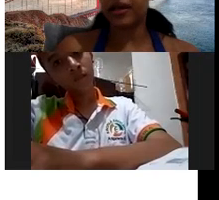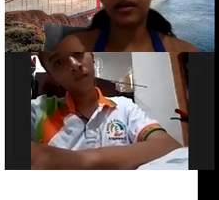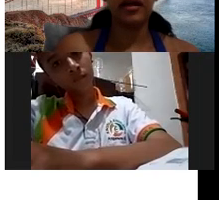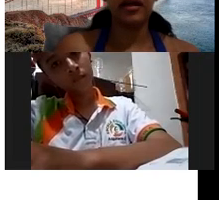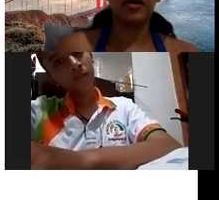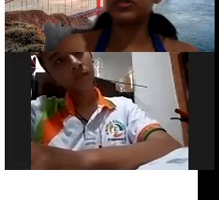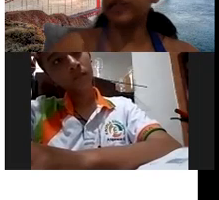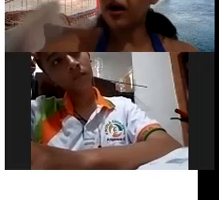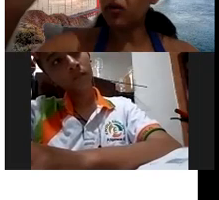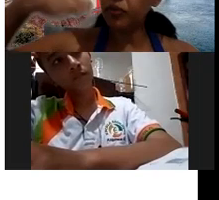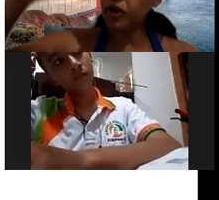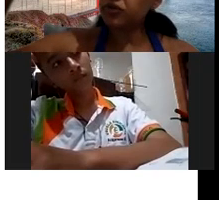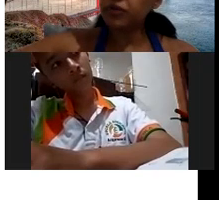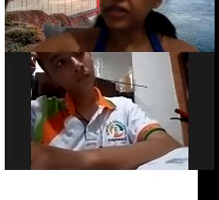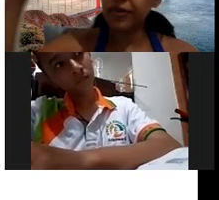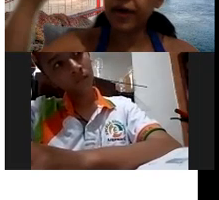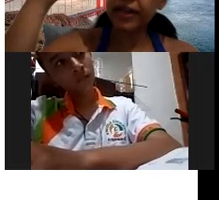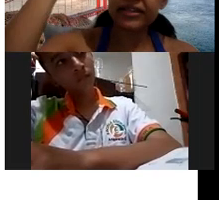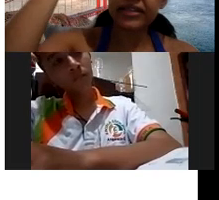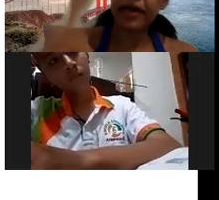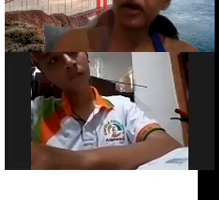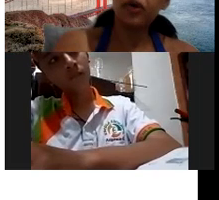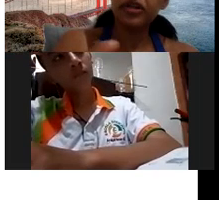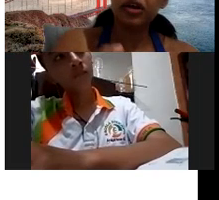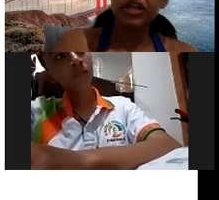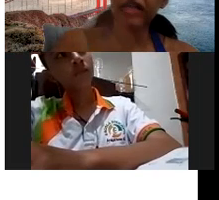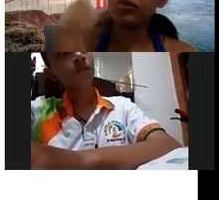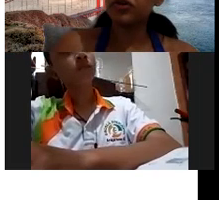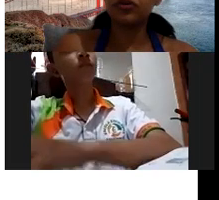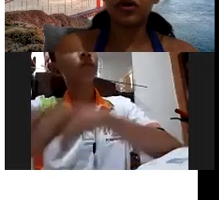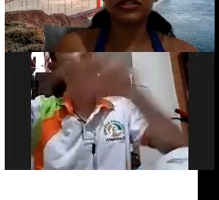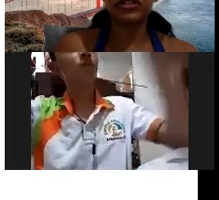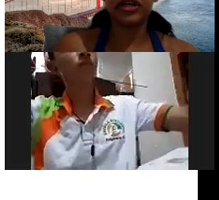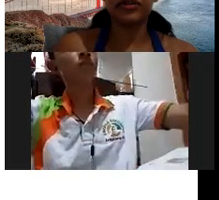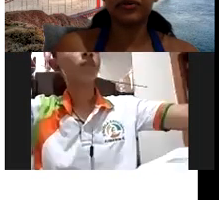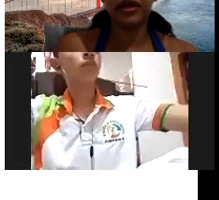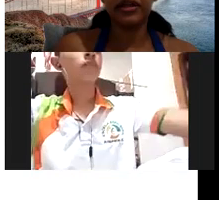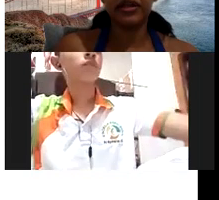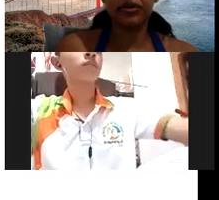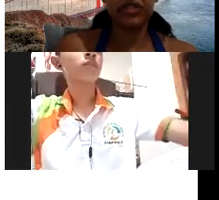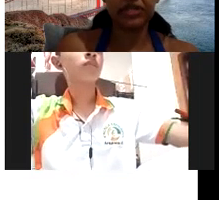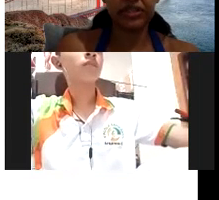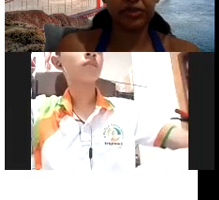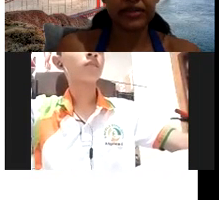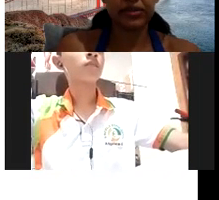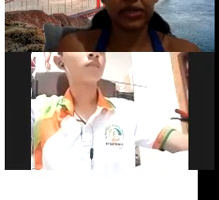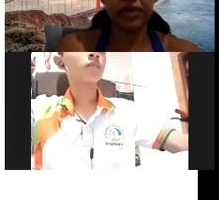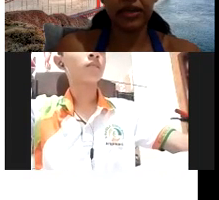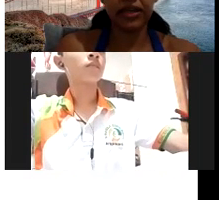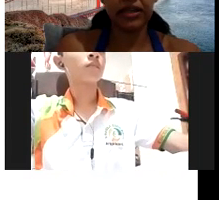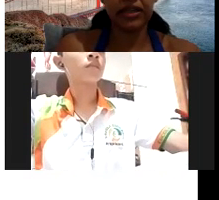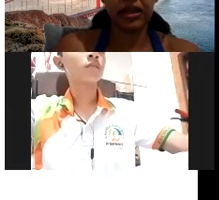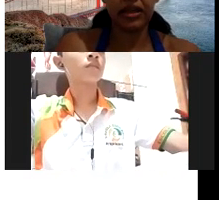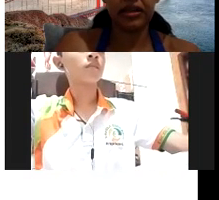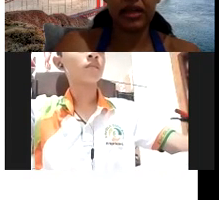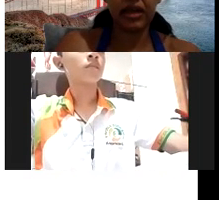quebrei né eu usei algum produto químico ali que separou o hidrogênio do oxigênio então eu chamo esse tipo de